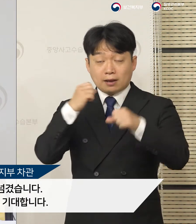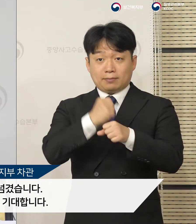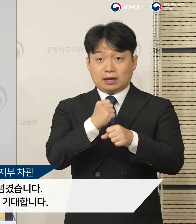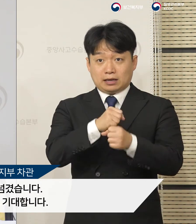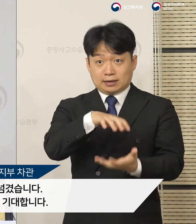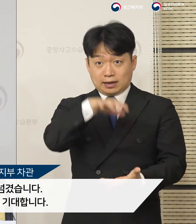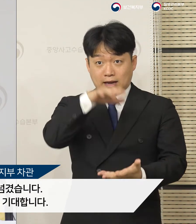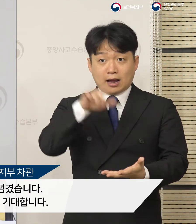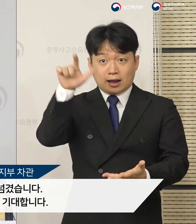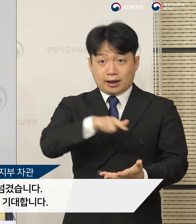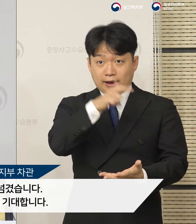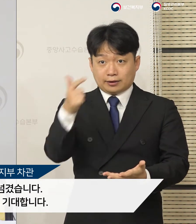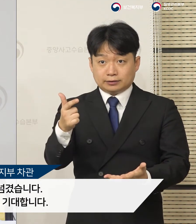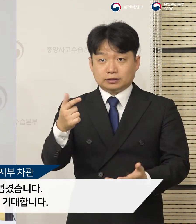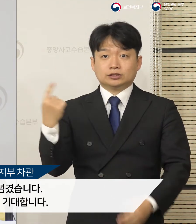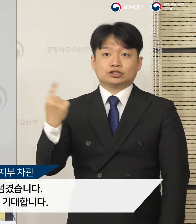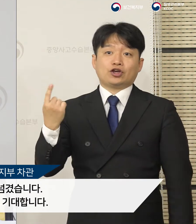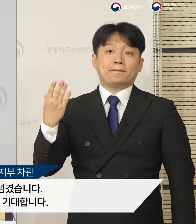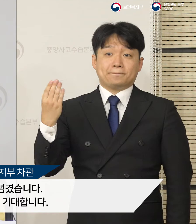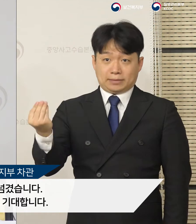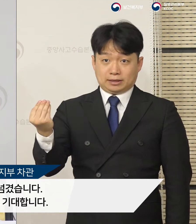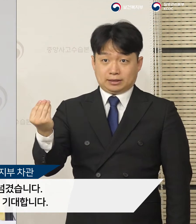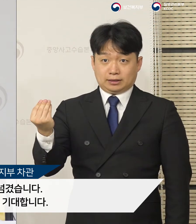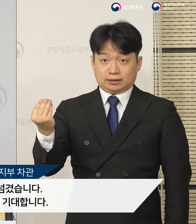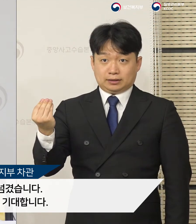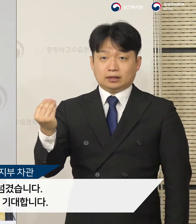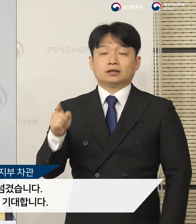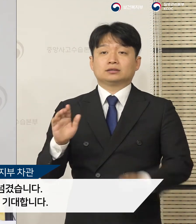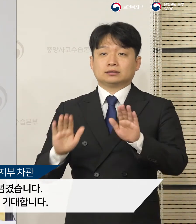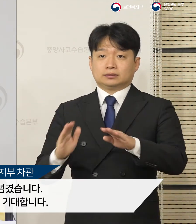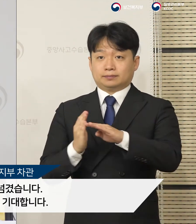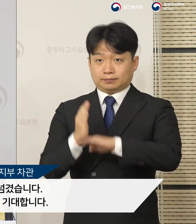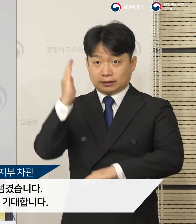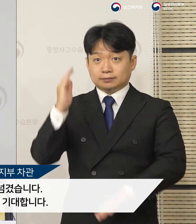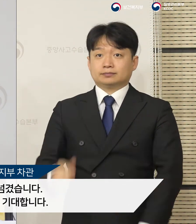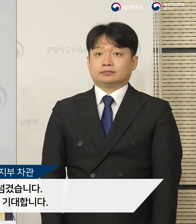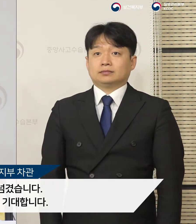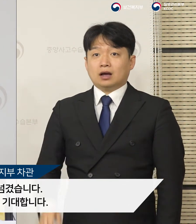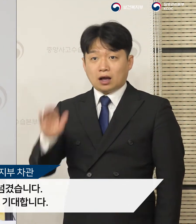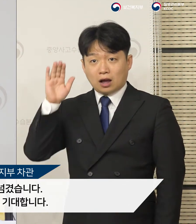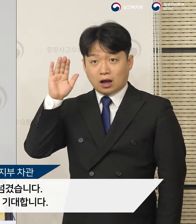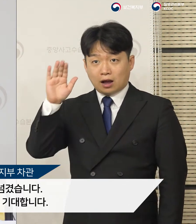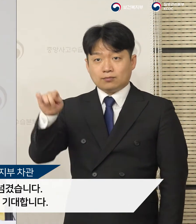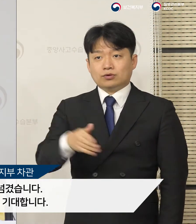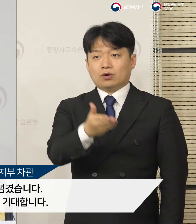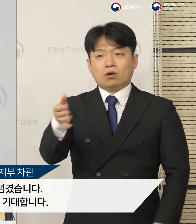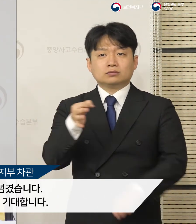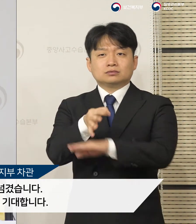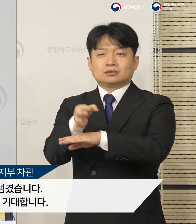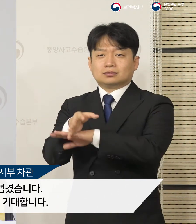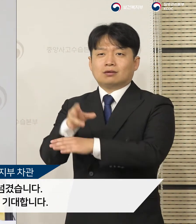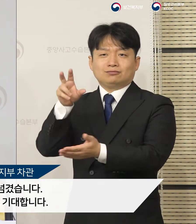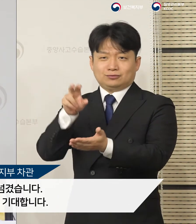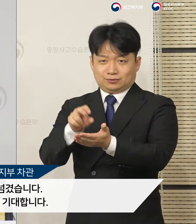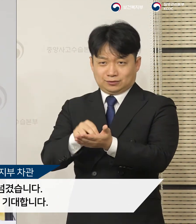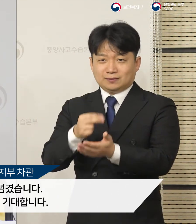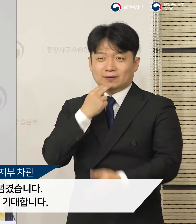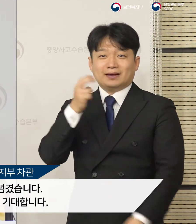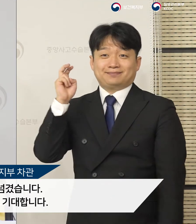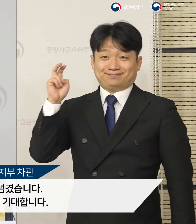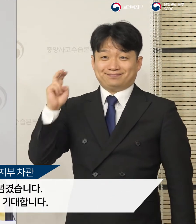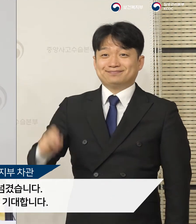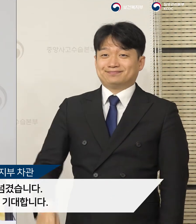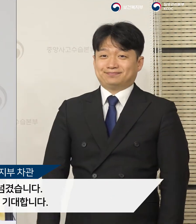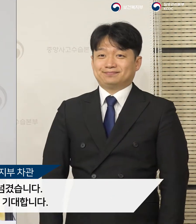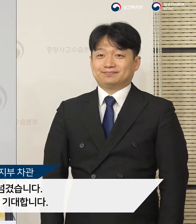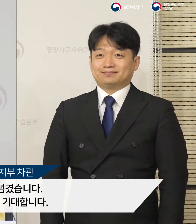마스크 생산량도 1일 1,000만 개를 어제는 넘겼습니다. 앞으로 수급 안정에 상당한 도움이 될